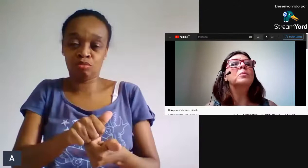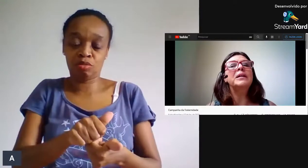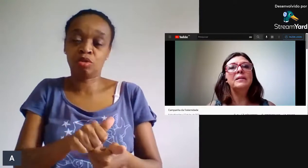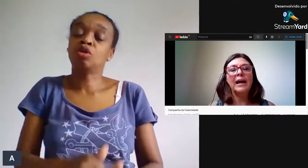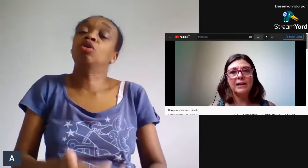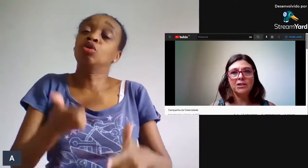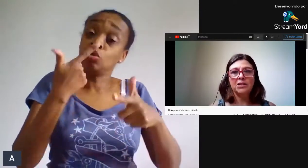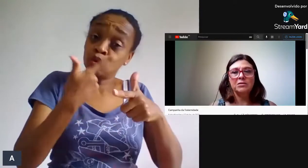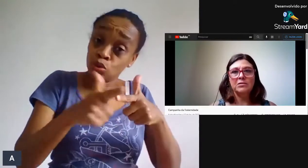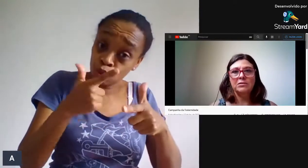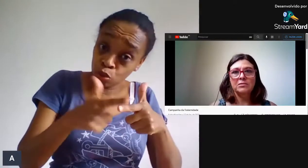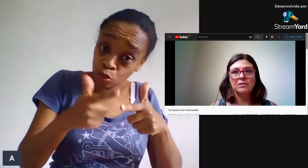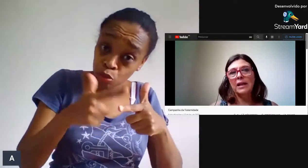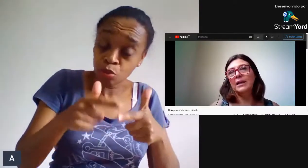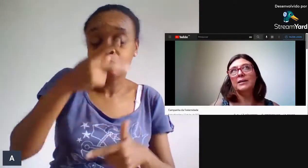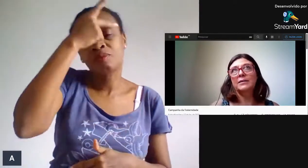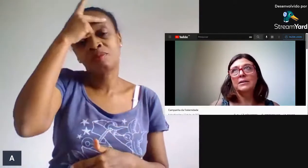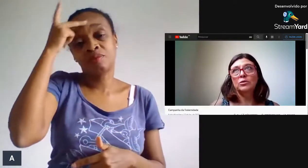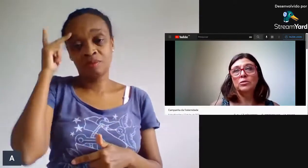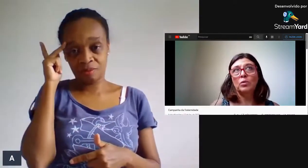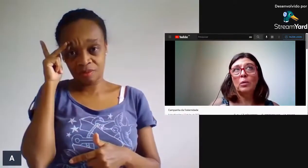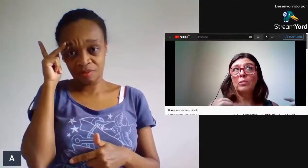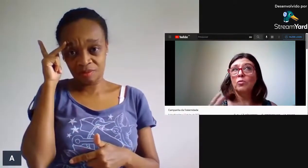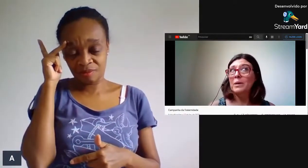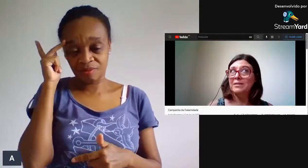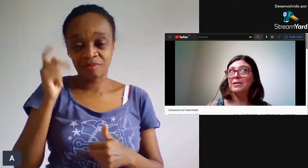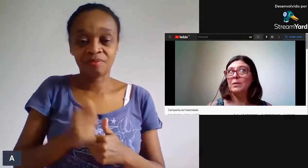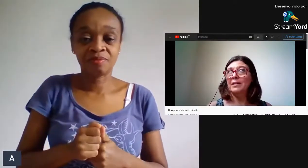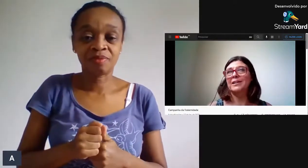humanas da humanidade.